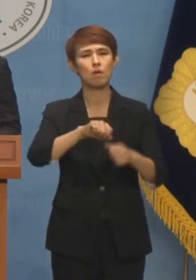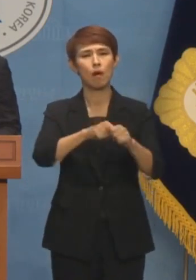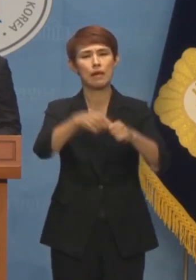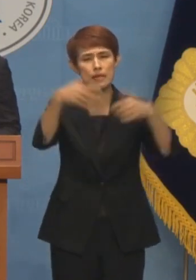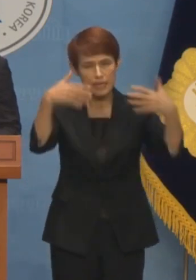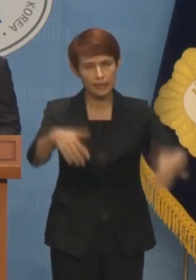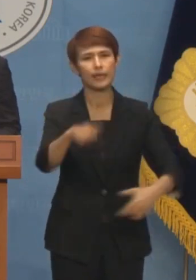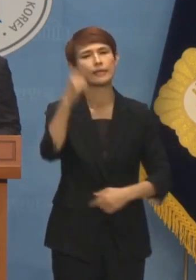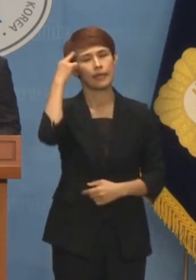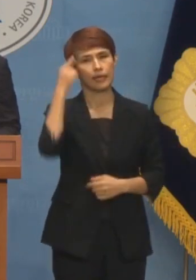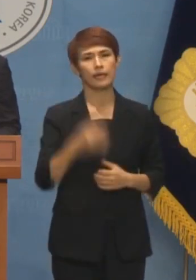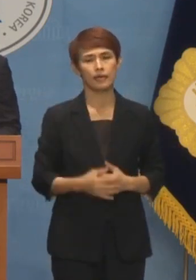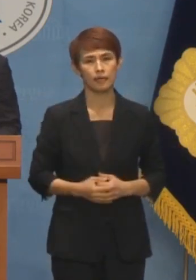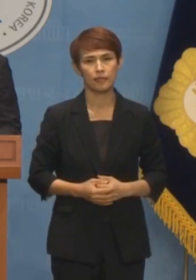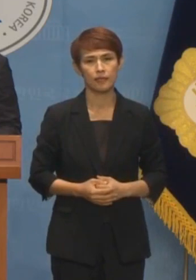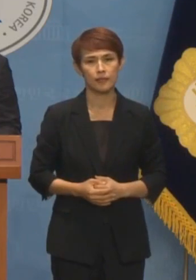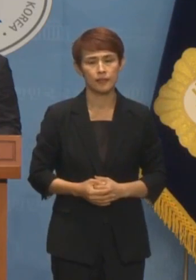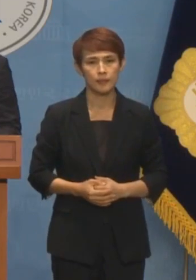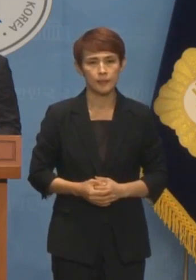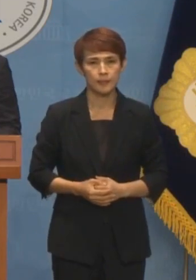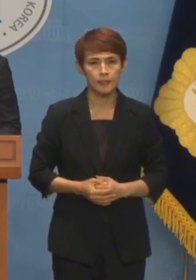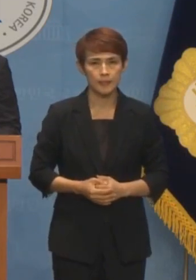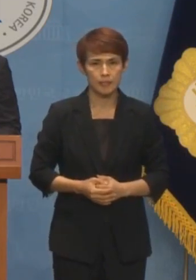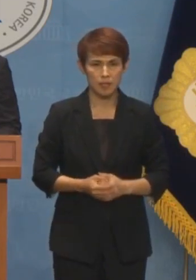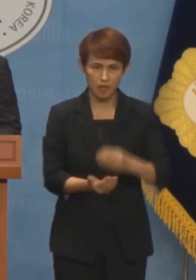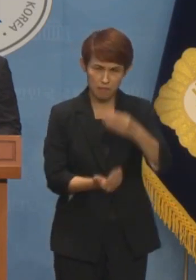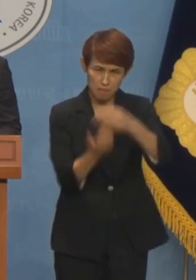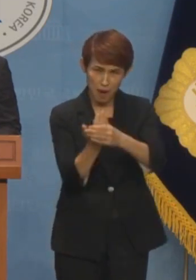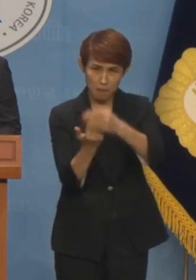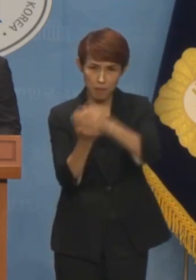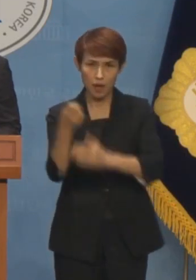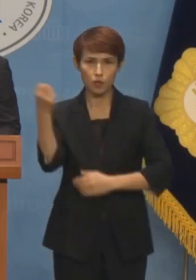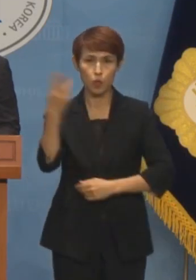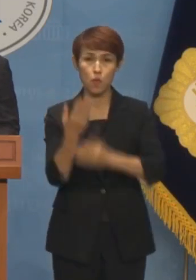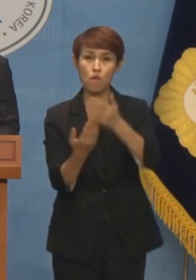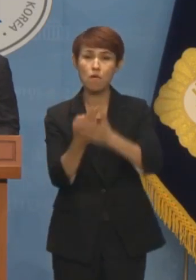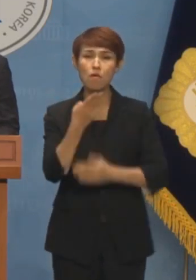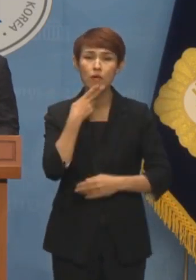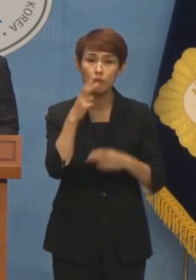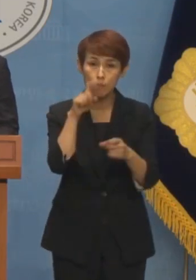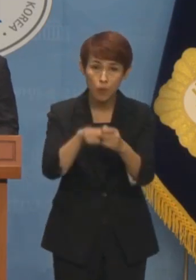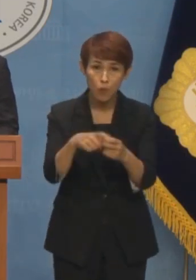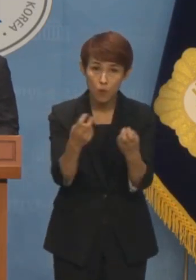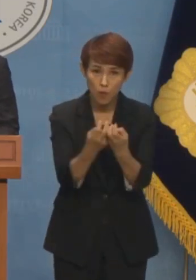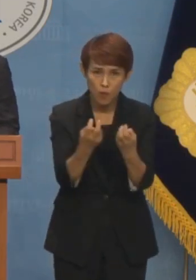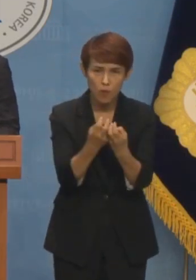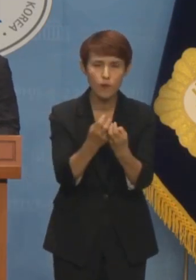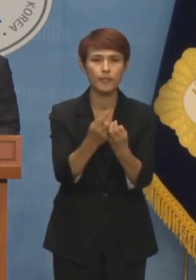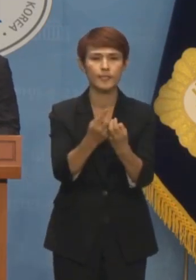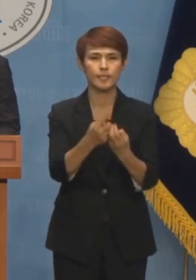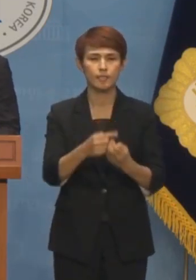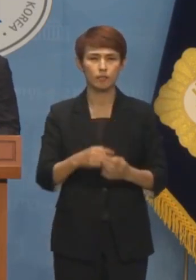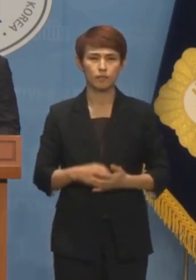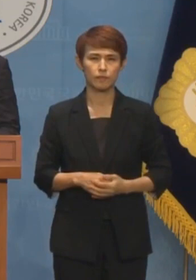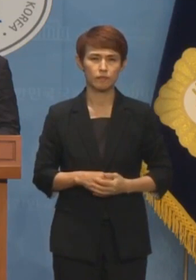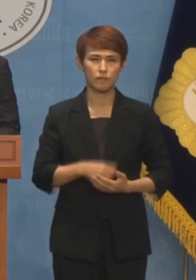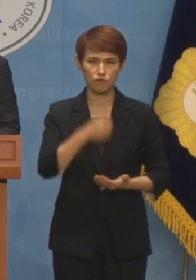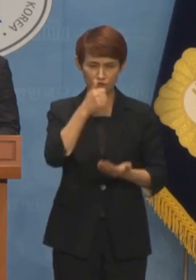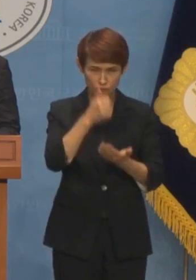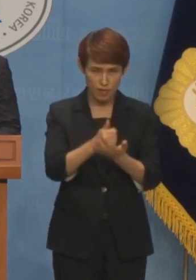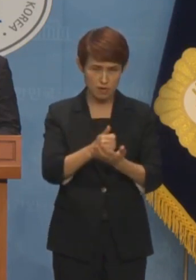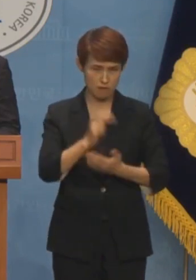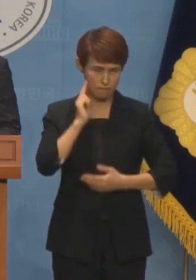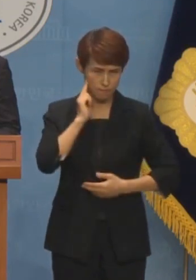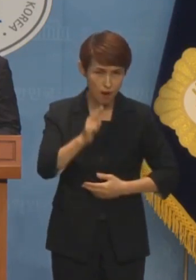발생했다고 생각합니다. 이런 사건들이 더 이상 벌어지지 않도록, 더 이상 강력범죄 피해자가 발생하지